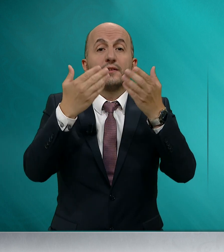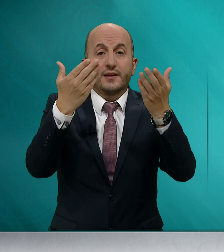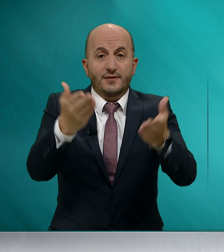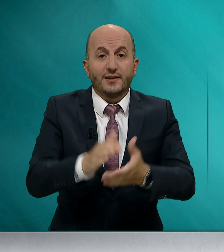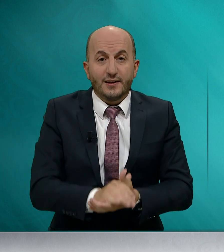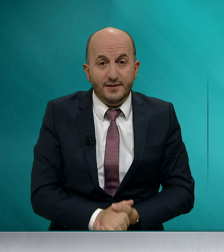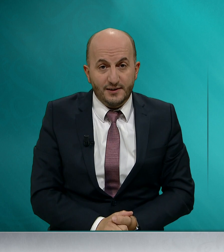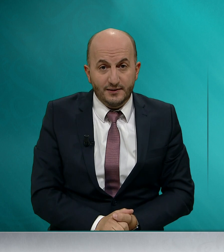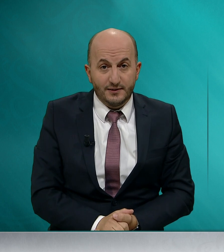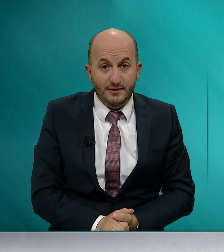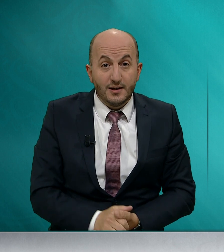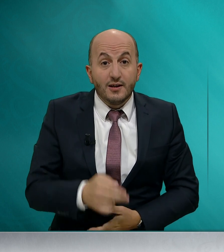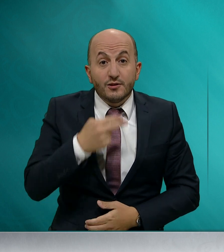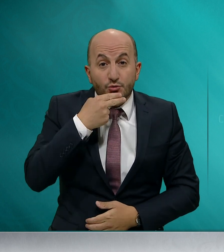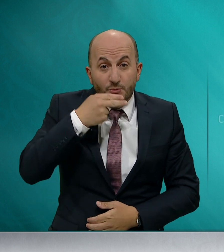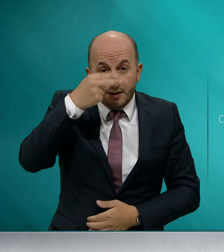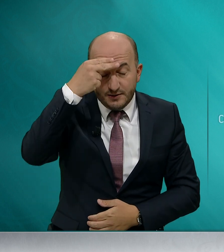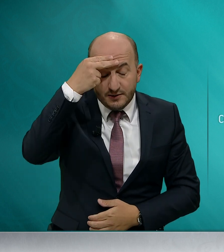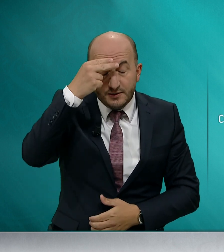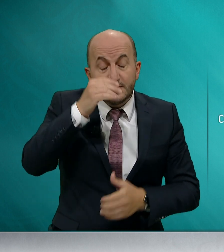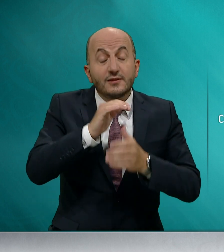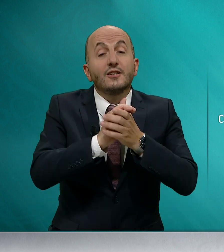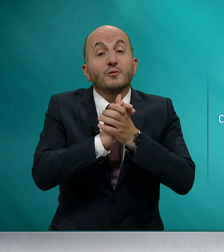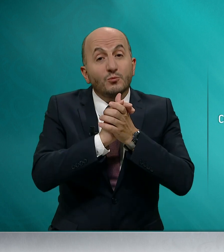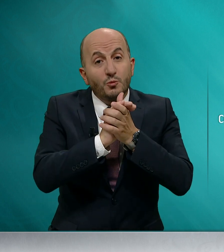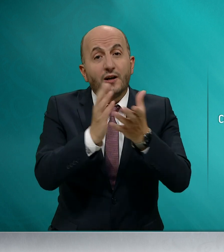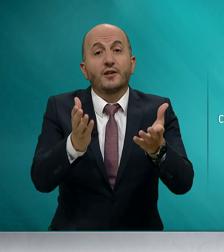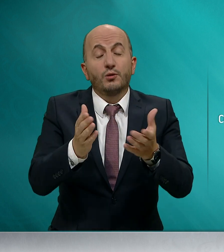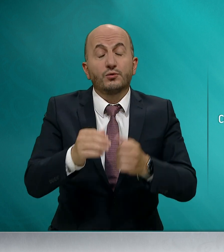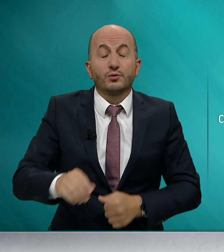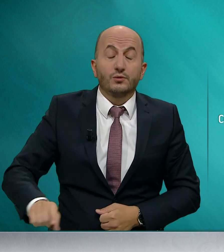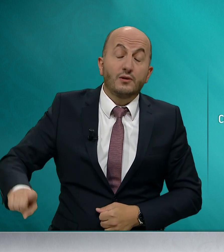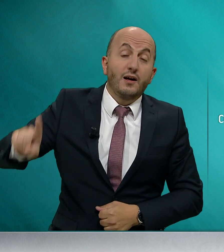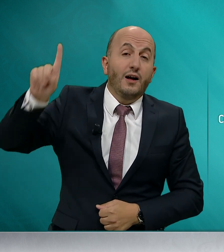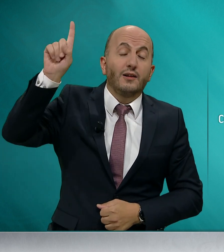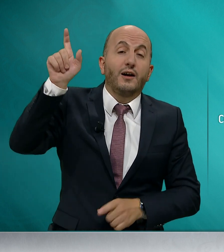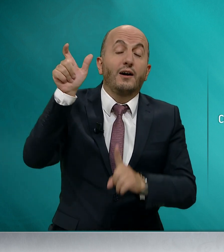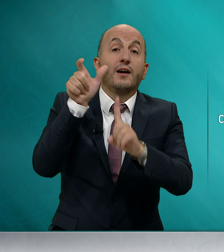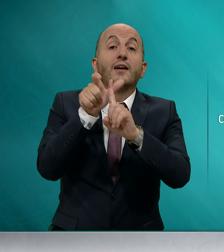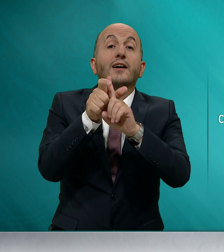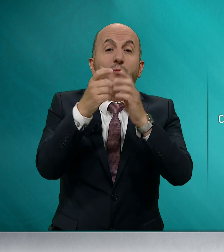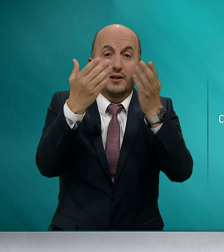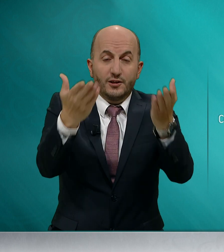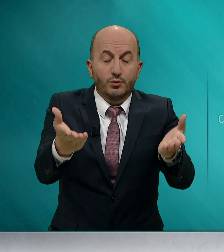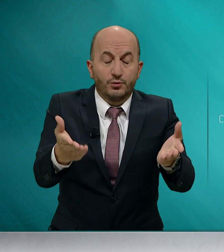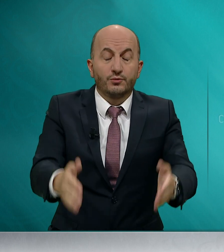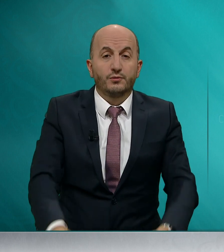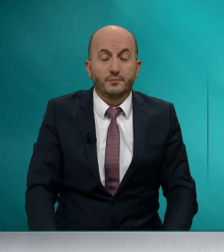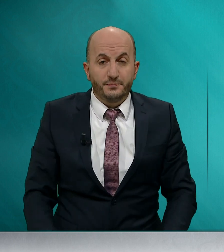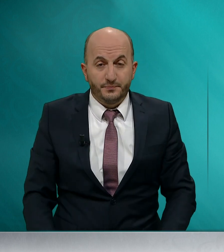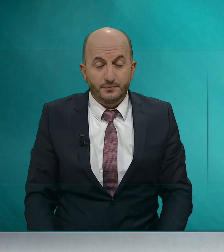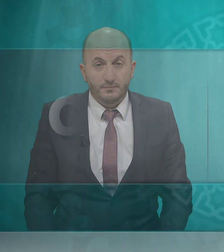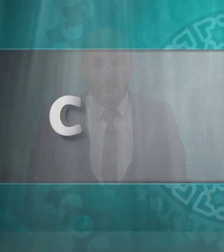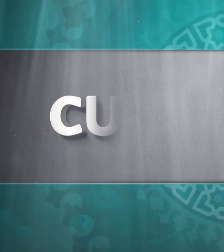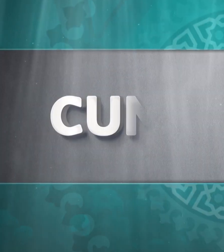başarılar ihsan eylesin. Cumanız mübarek olsun. Allah'a emanet olun.